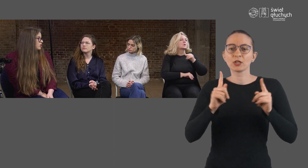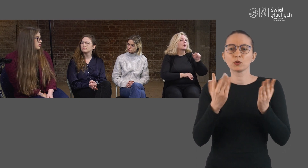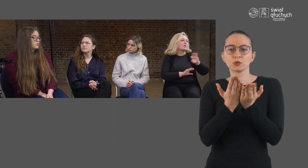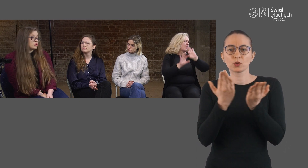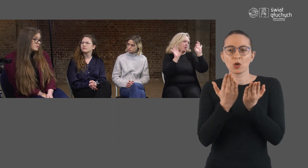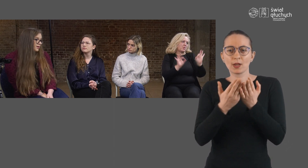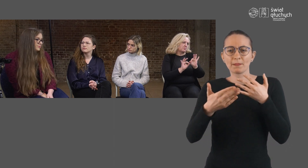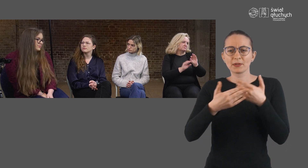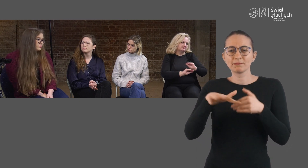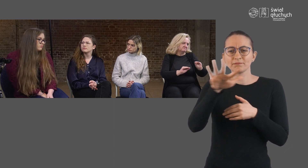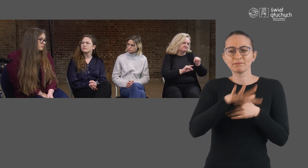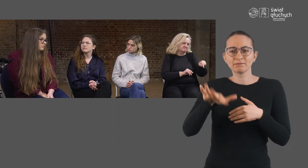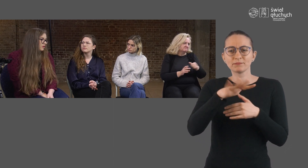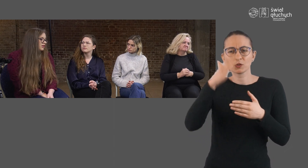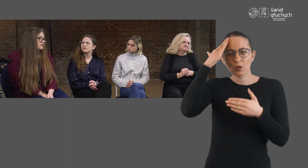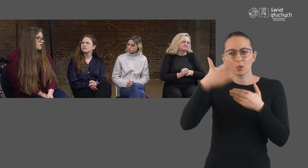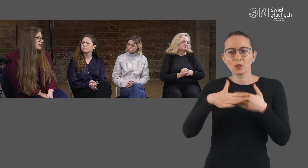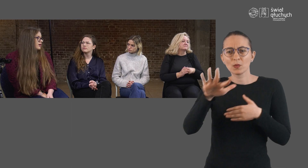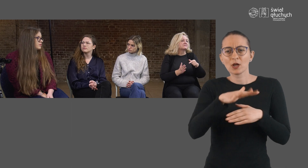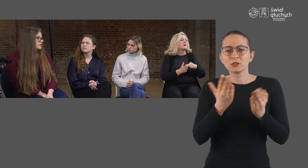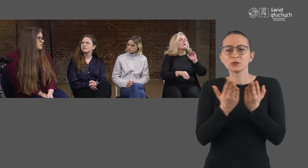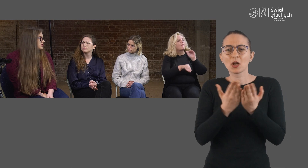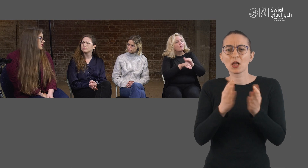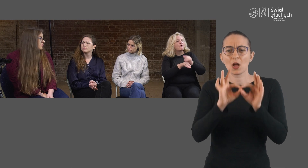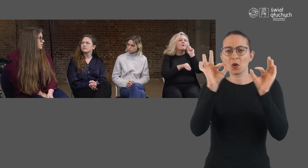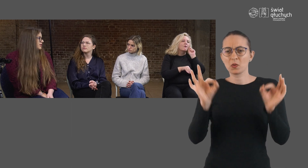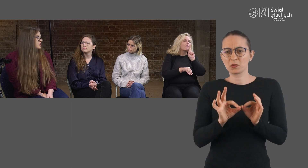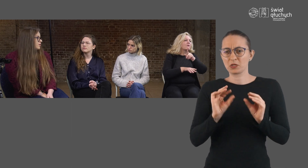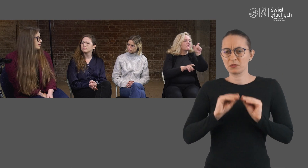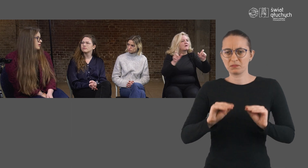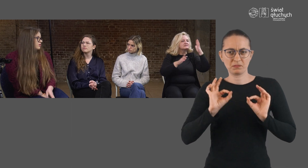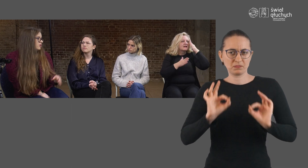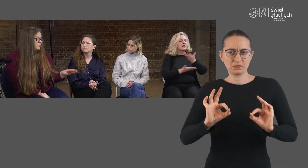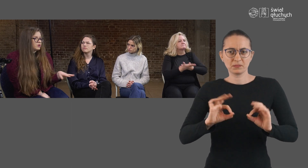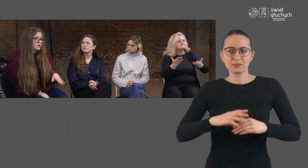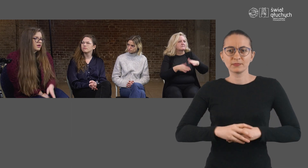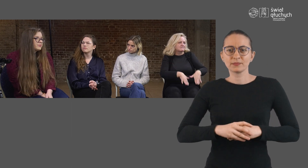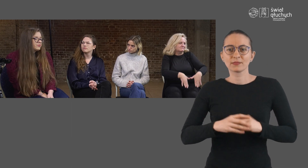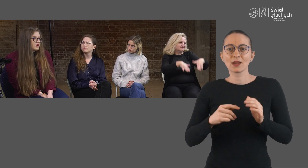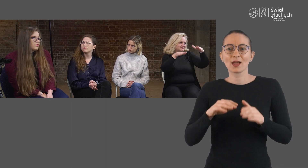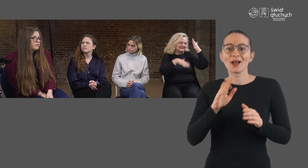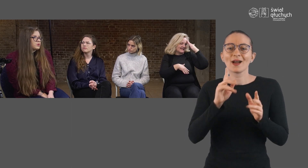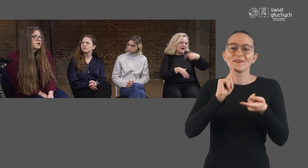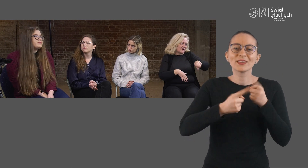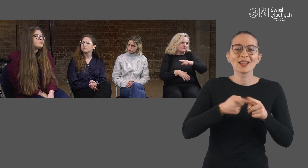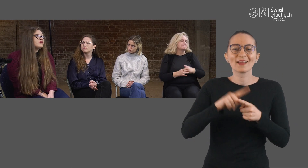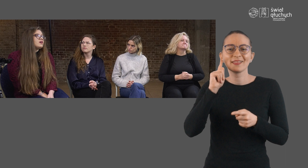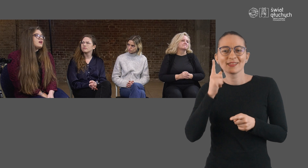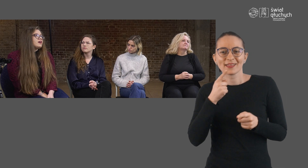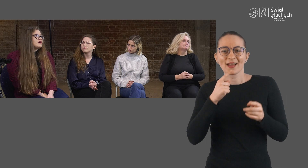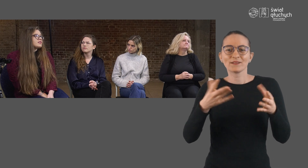szkoła ogólnokształcąca z kolegami, z koleżankami, których znałam jakby od malutkiej, jak byłam